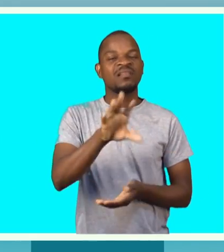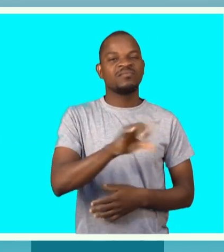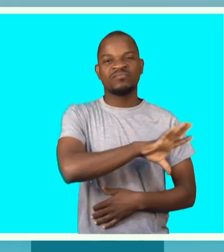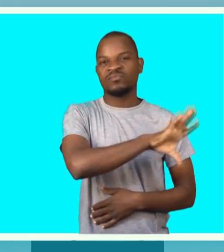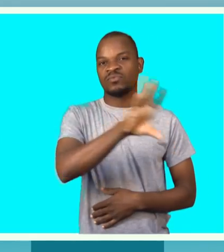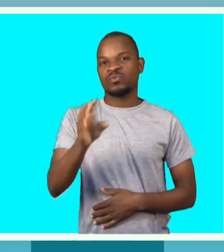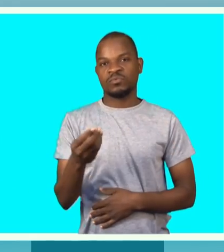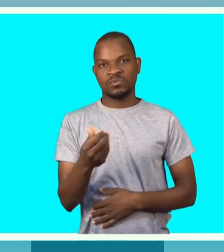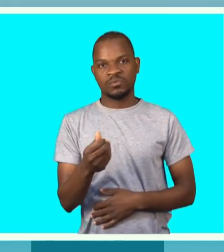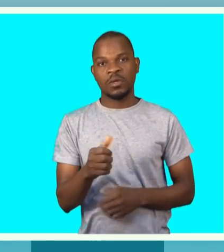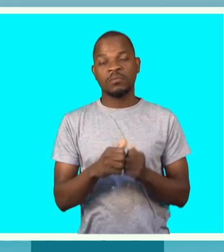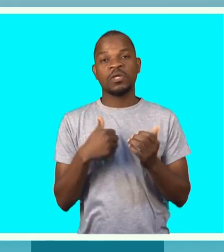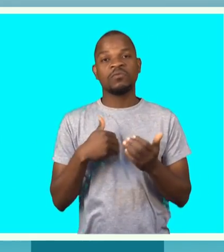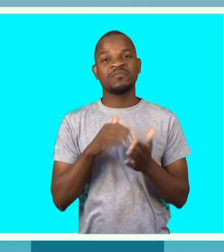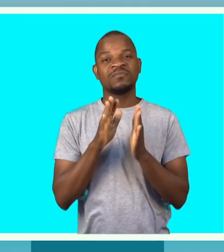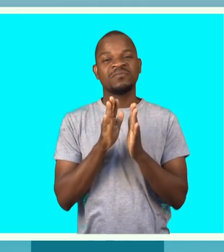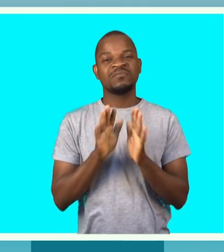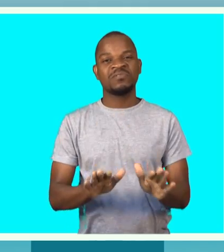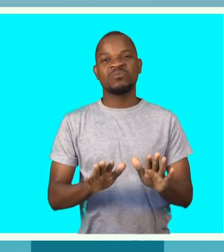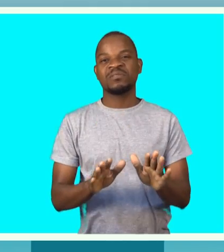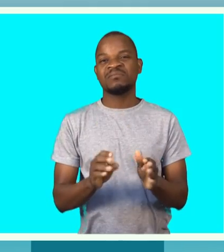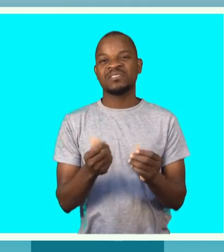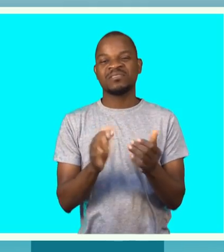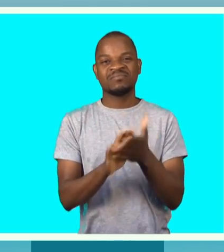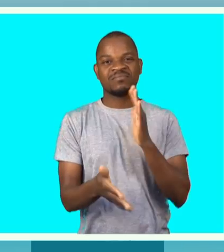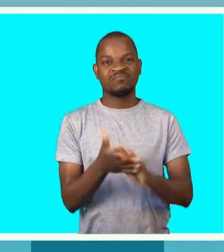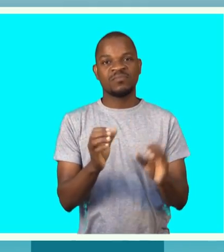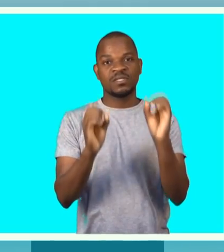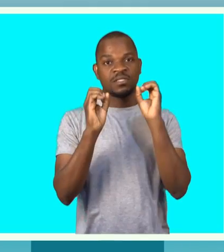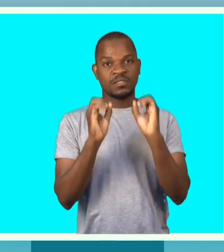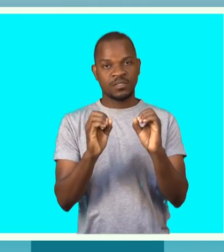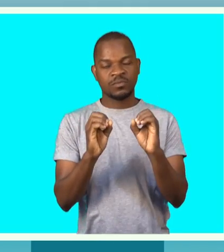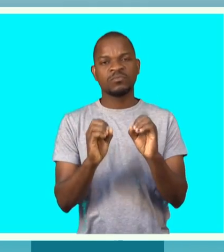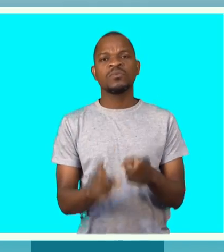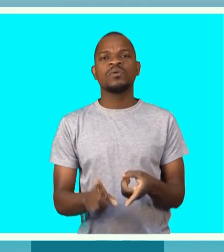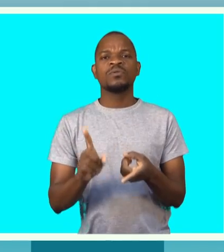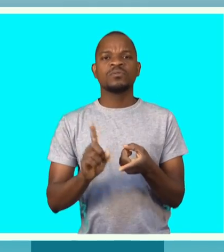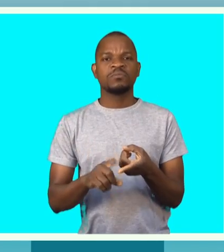Eu levo todo o dinheiro e depois eu fico sem nenhuma coisa.